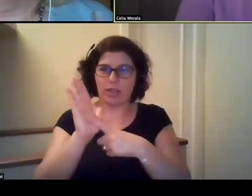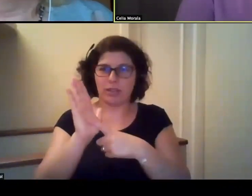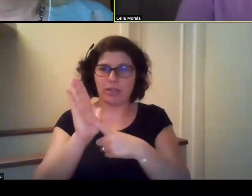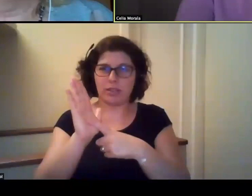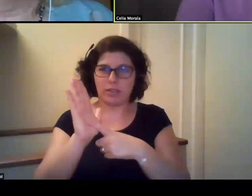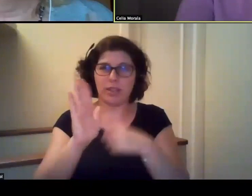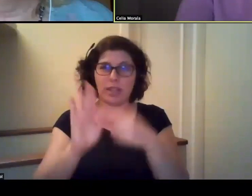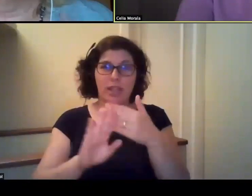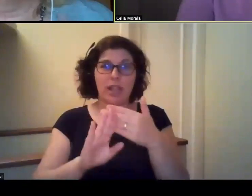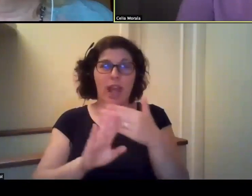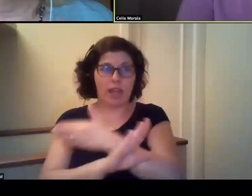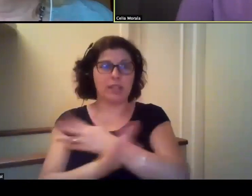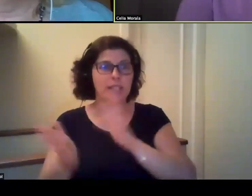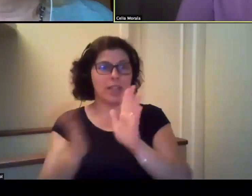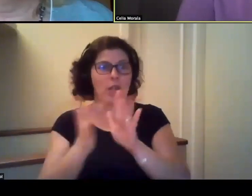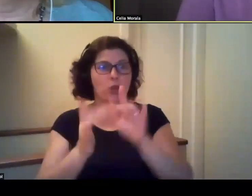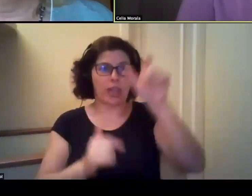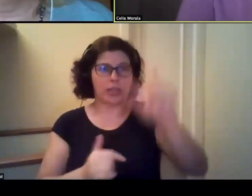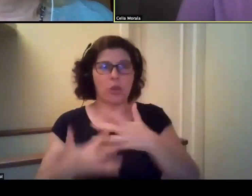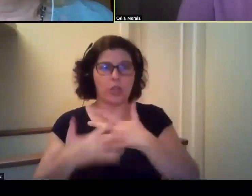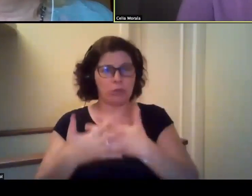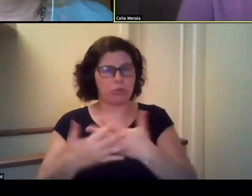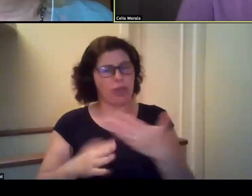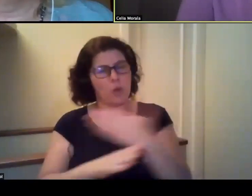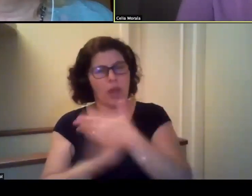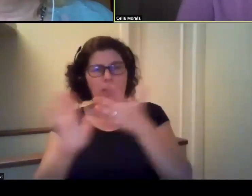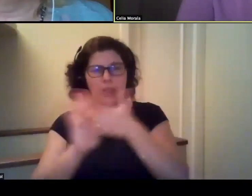voluntaria, siempre.